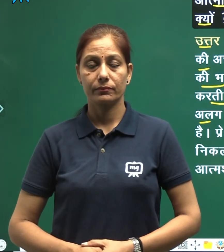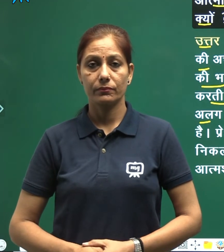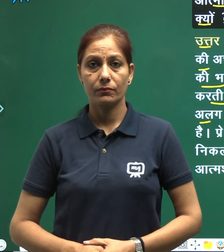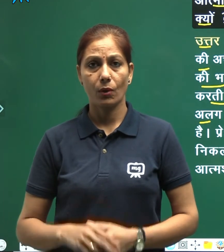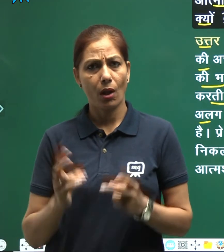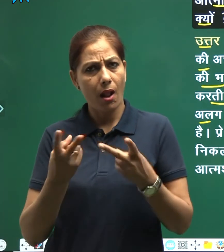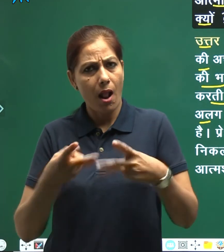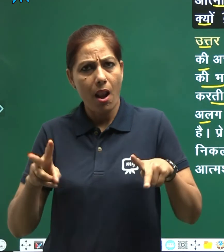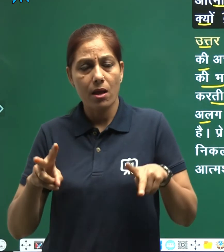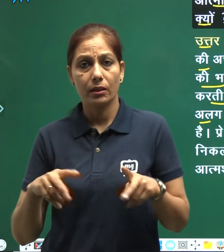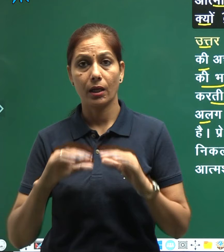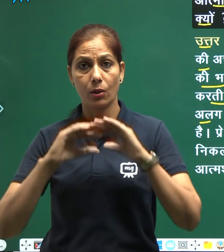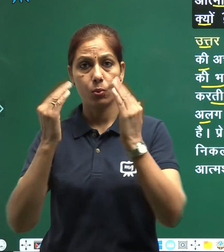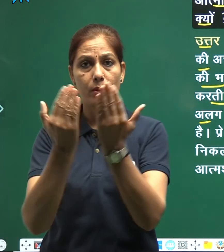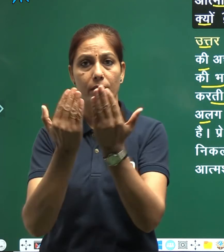अलग दुनिया की